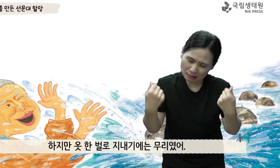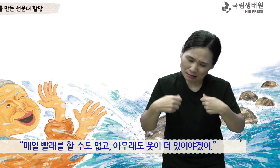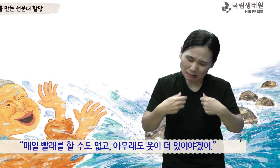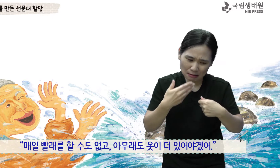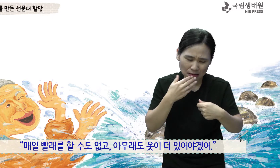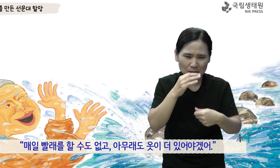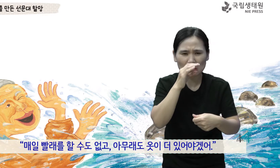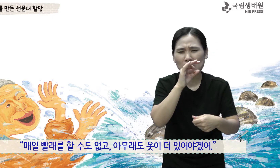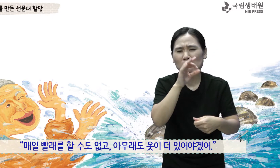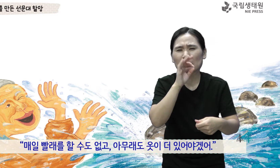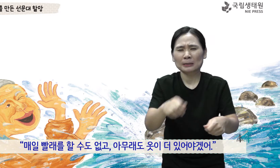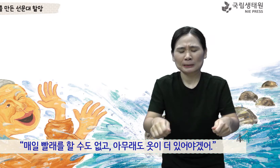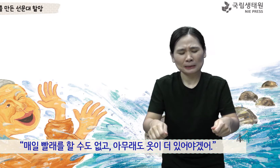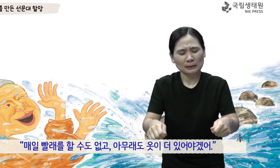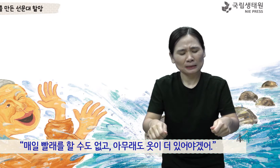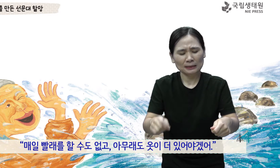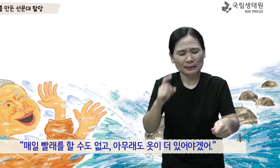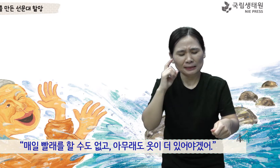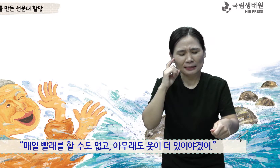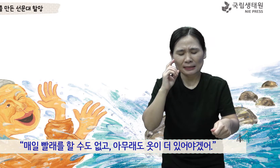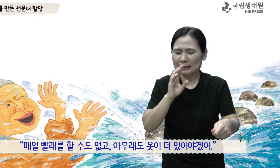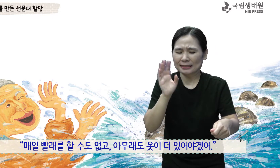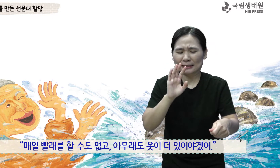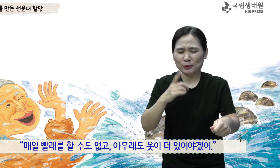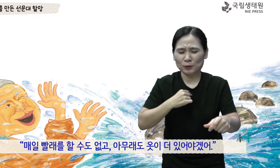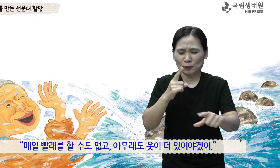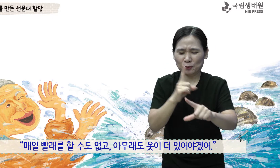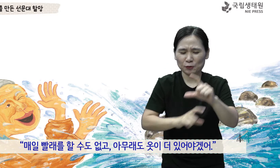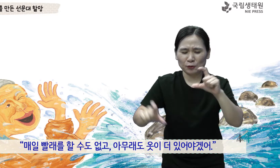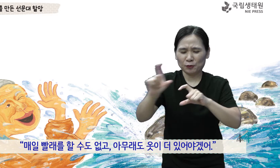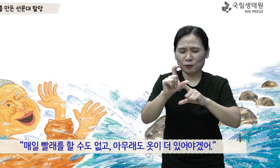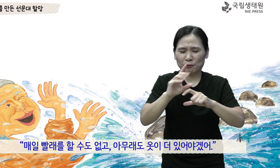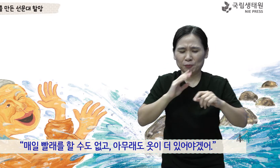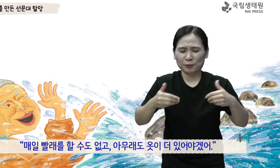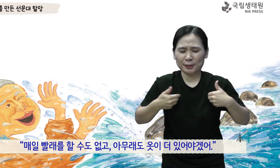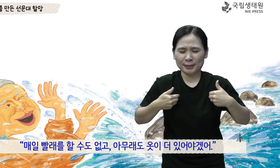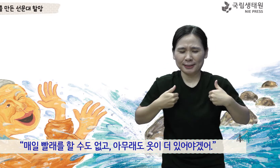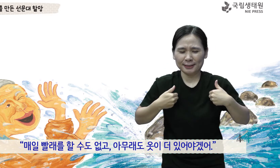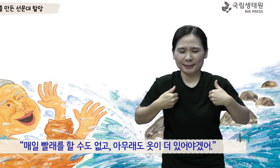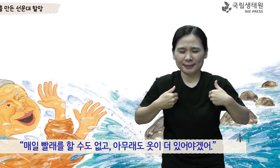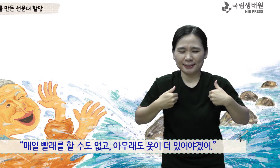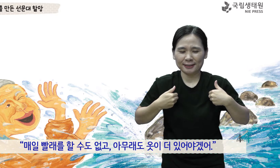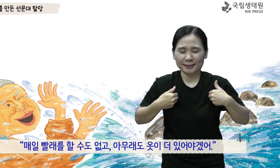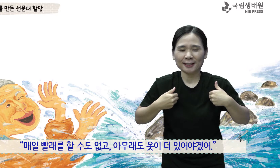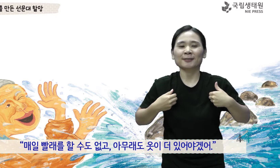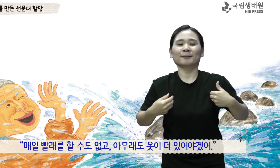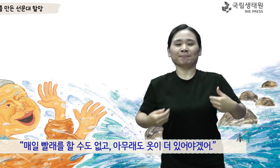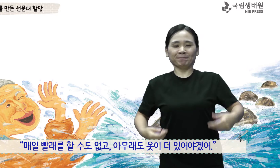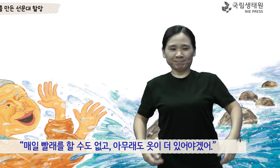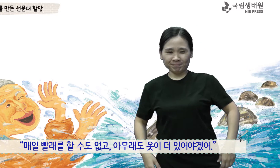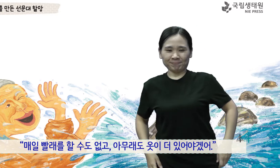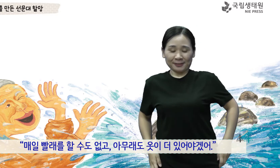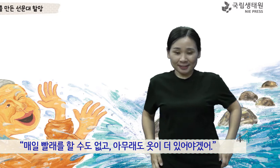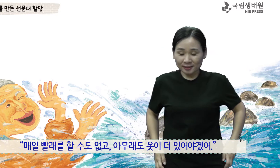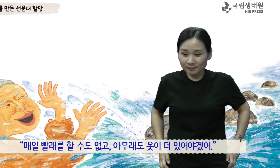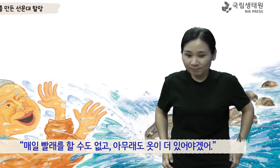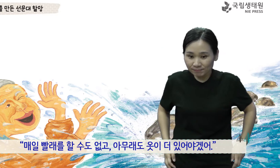매일 빨래를 할 수도 없고 아무래도 옷이 더 있어야겠어.